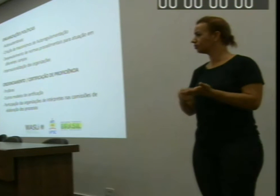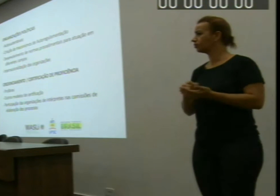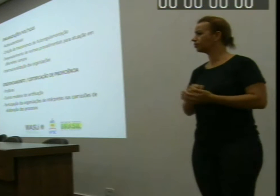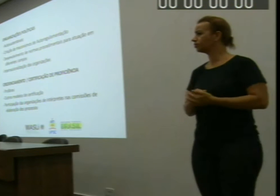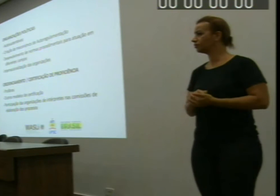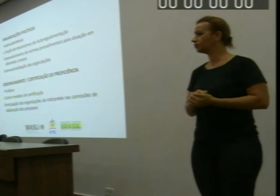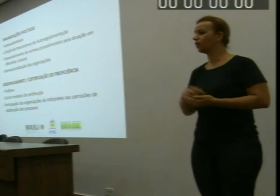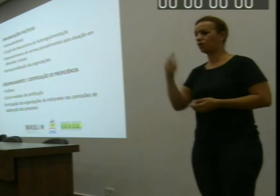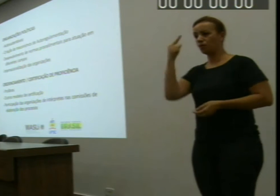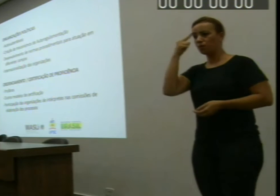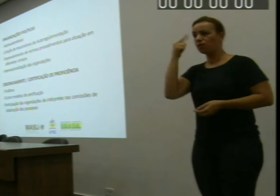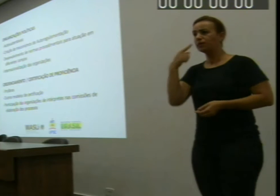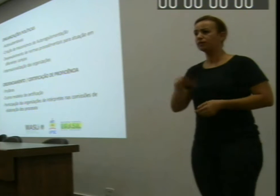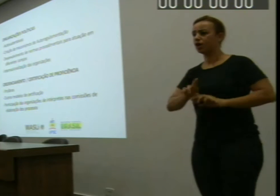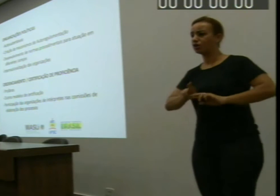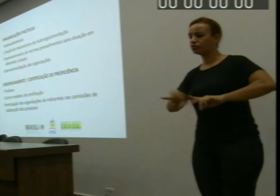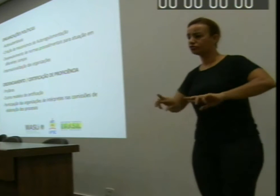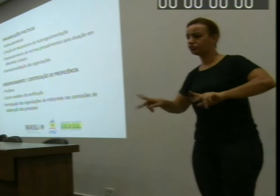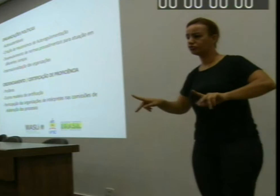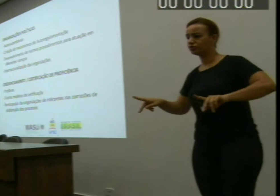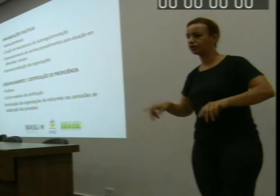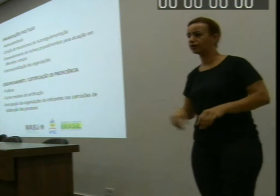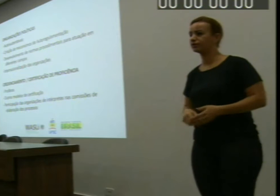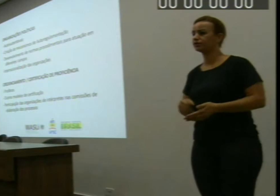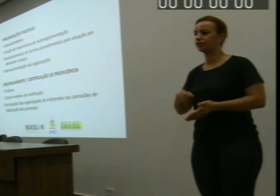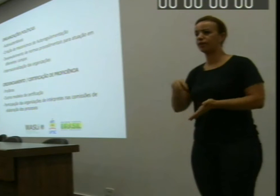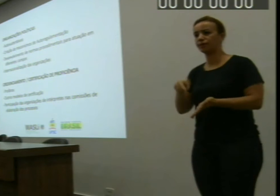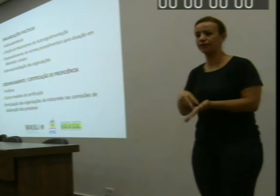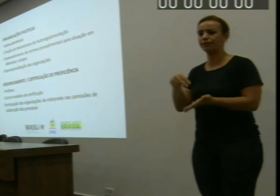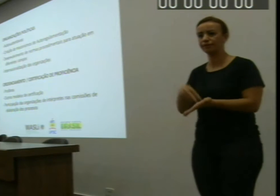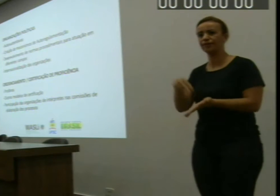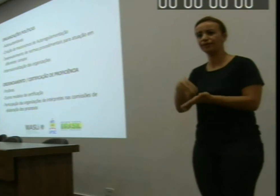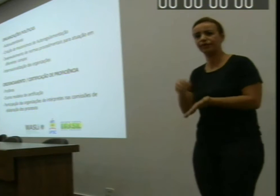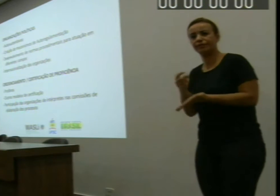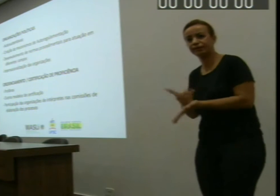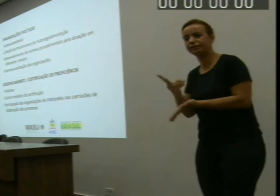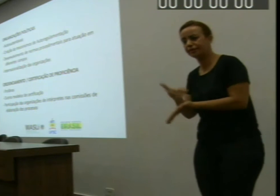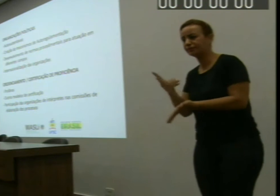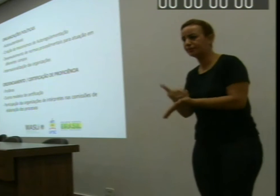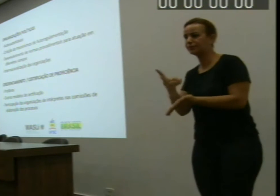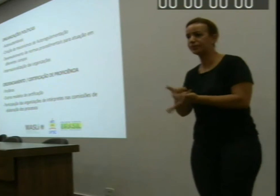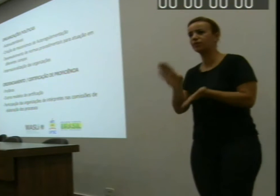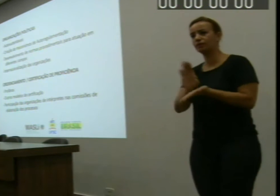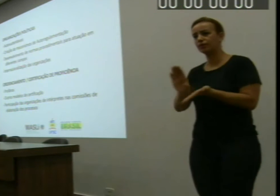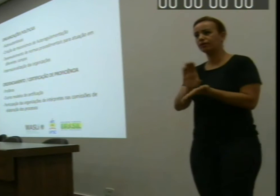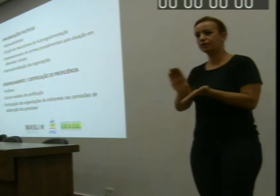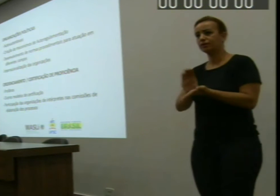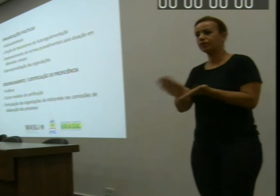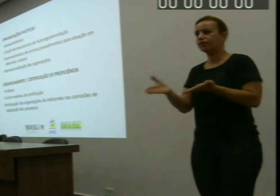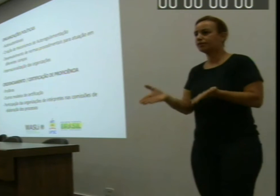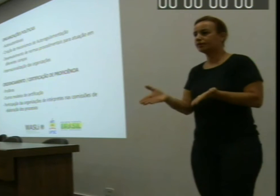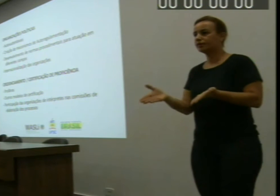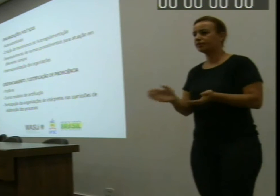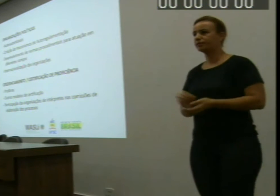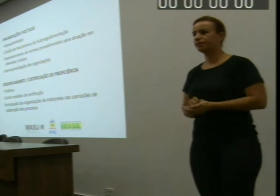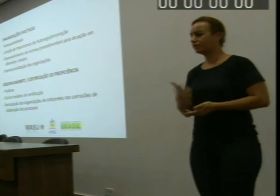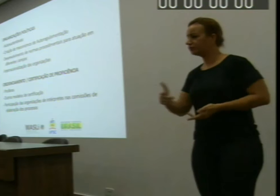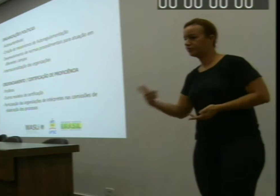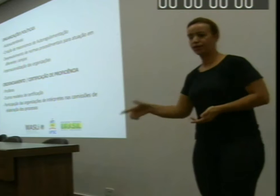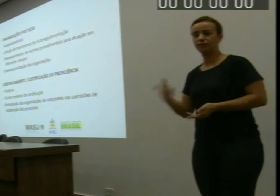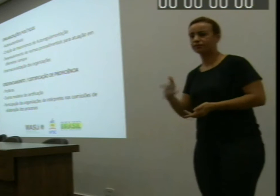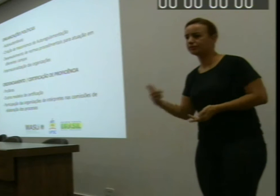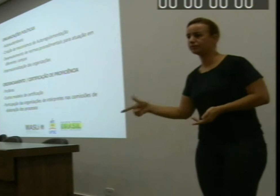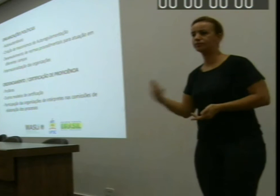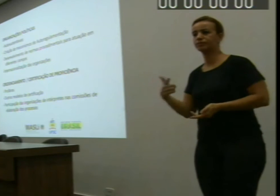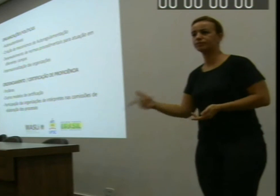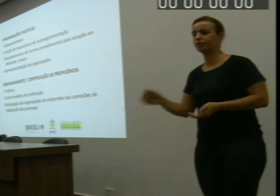vamos pensar de outra forma não adianta a gente ficar queremos conselho queremos conselho queremos conselho não vai ter conselho não vai ter conselho não vai ter conselho